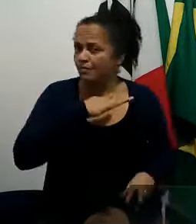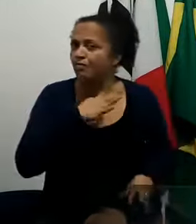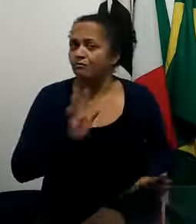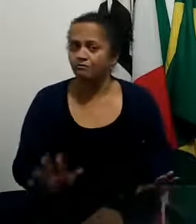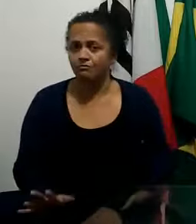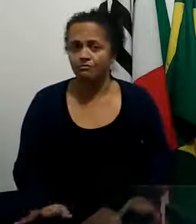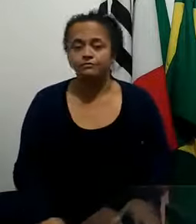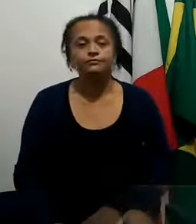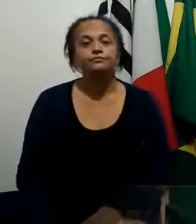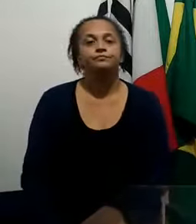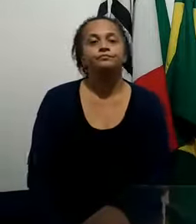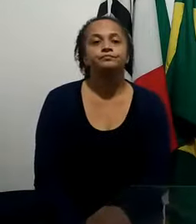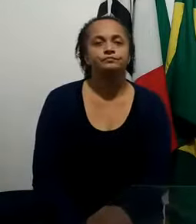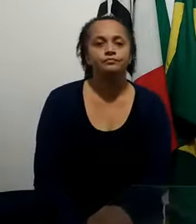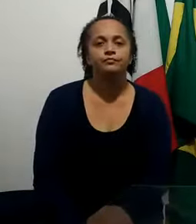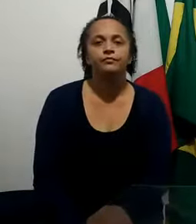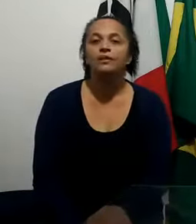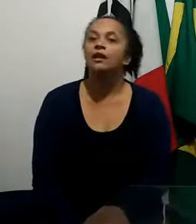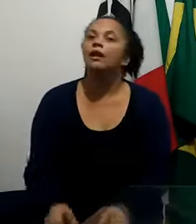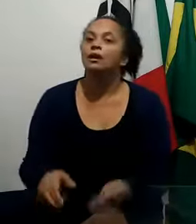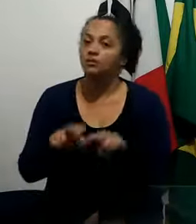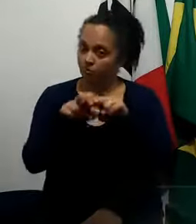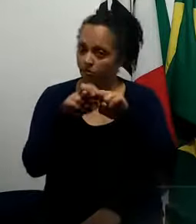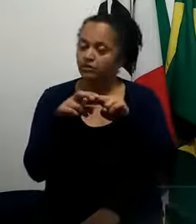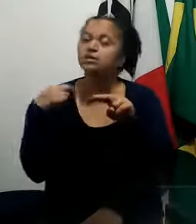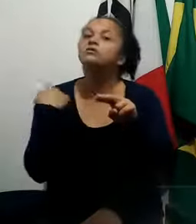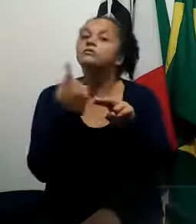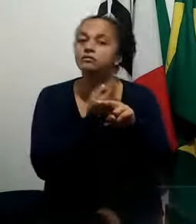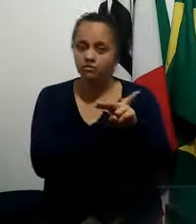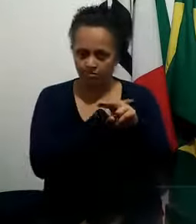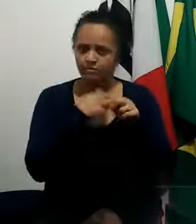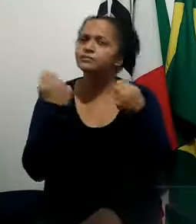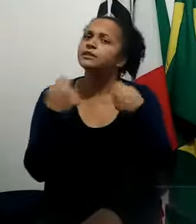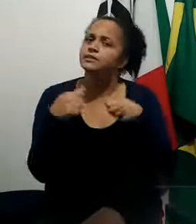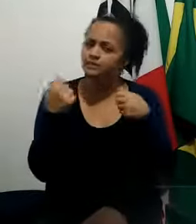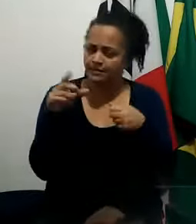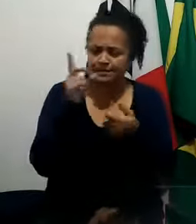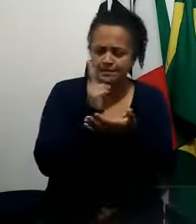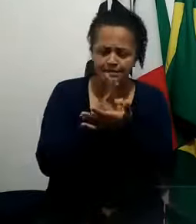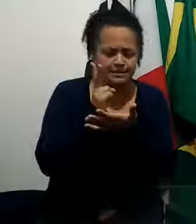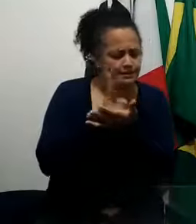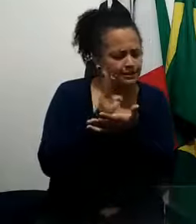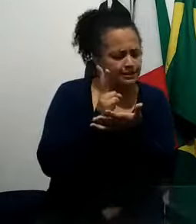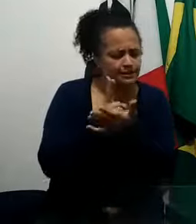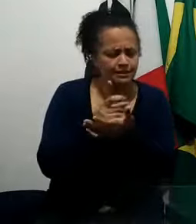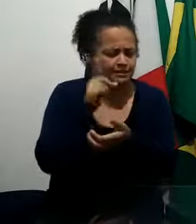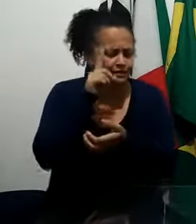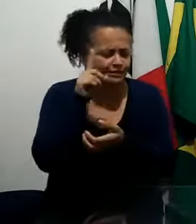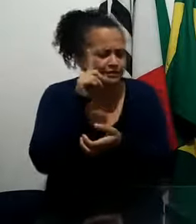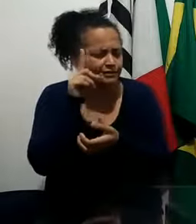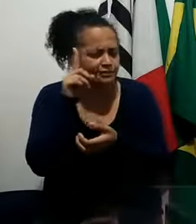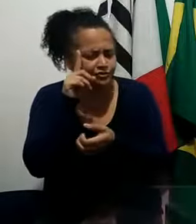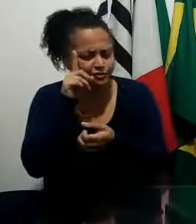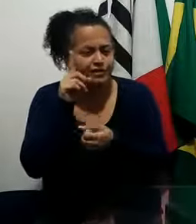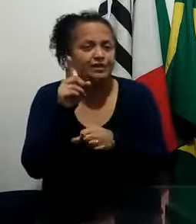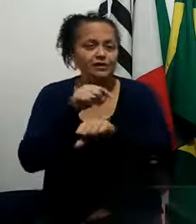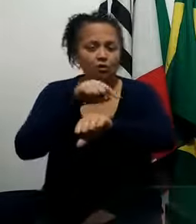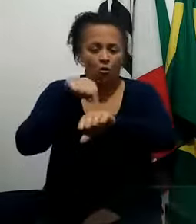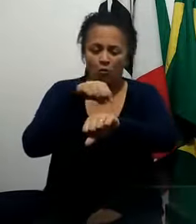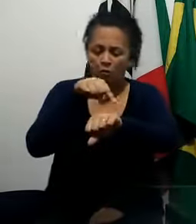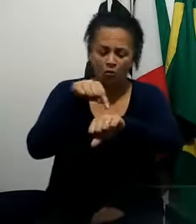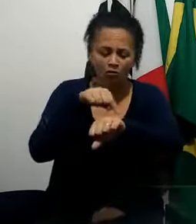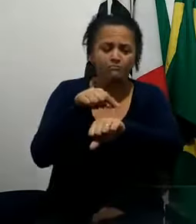Apocalipse. Por isso que nós devemos, a cada momento, a cada dia, a cada hora, a cada